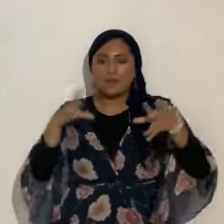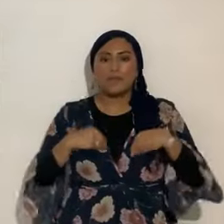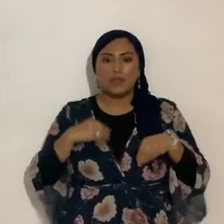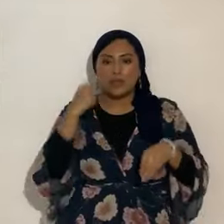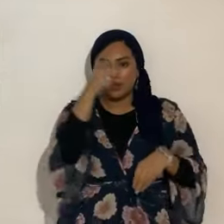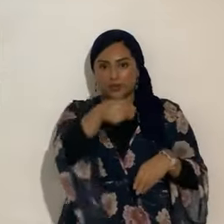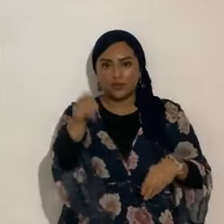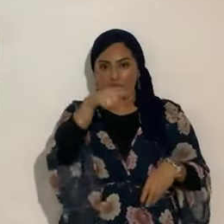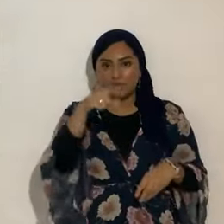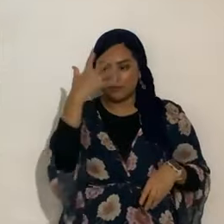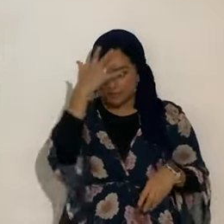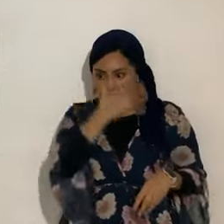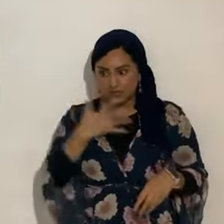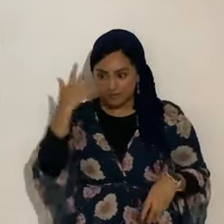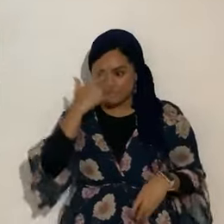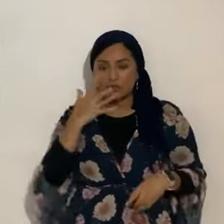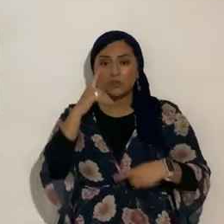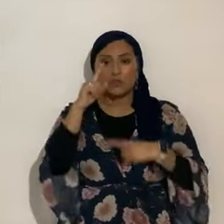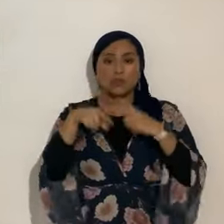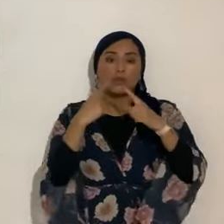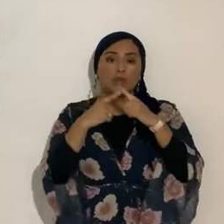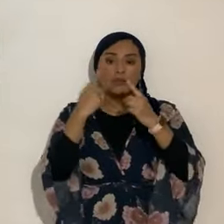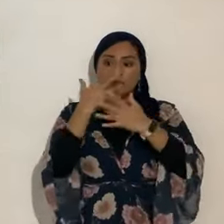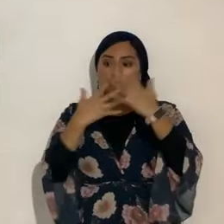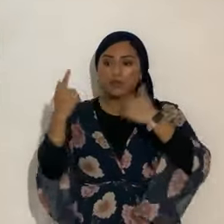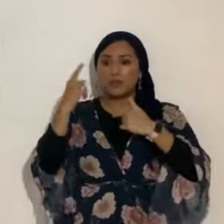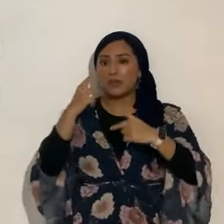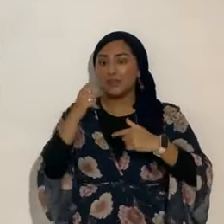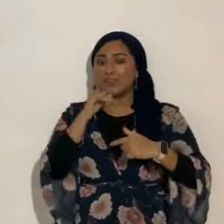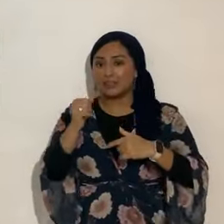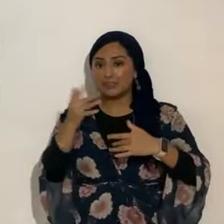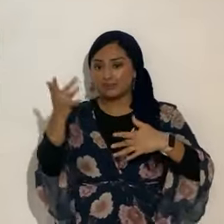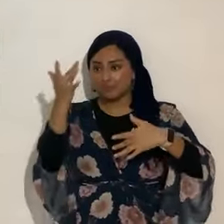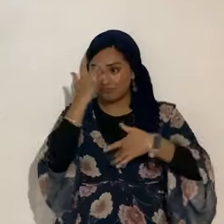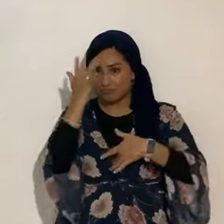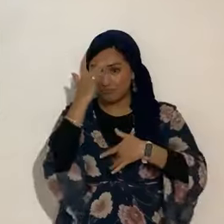eres. Cuando alguien está enfermo,